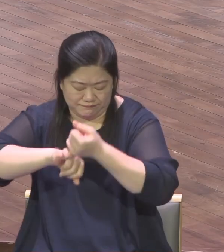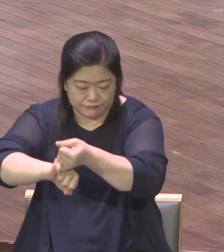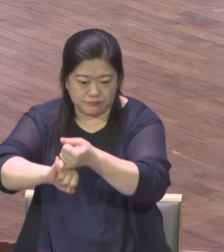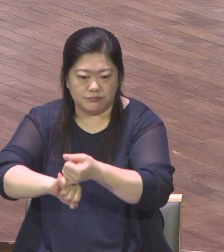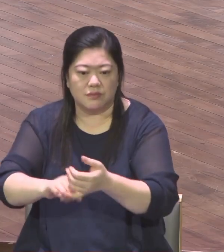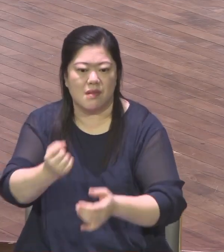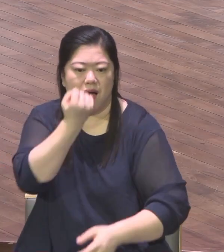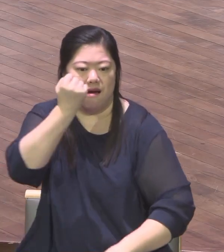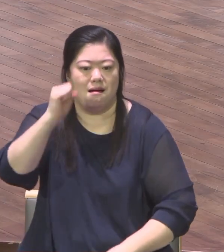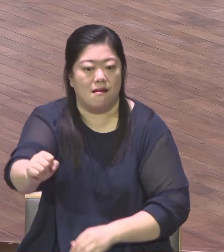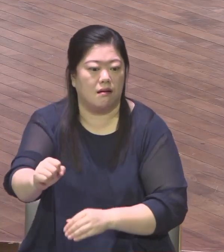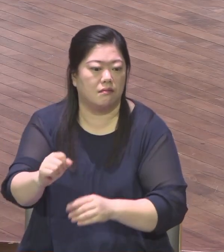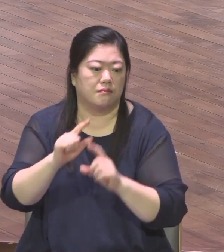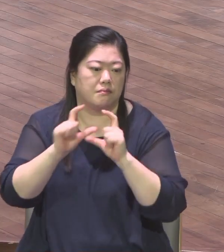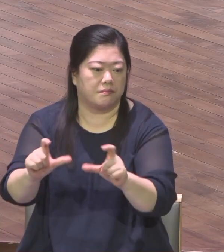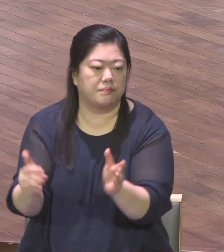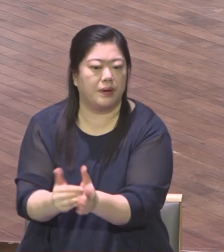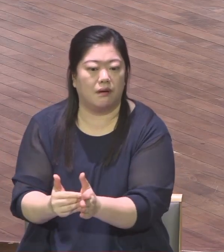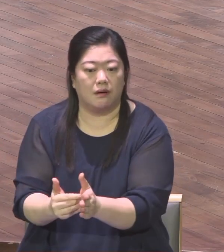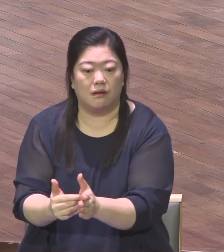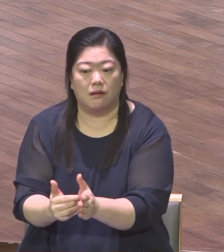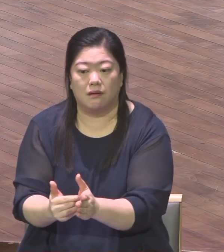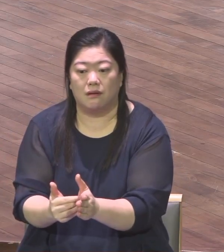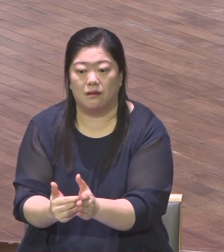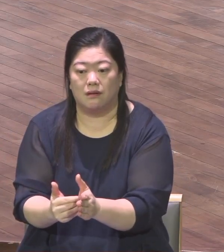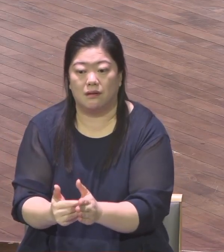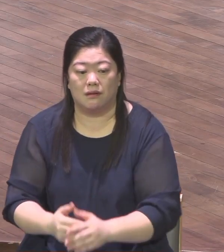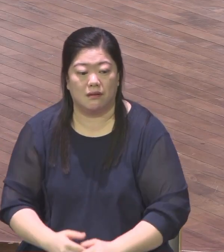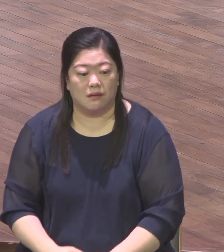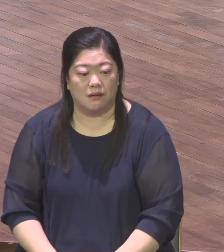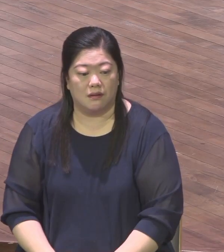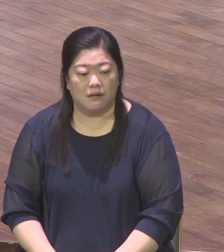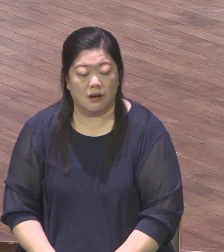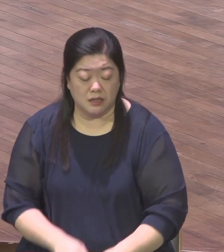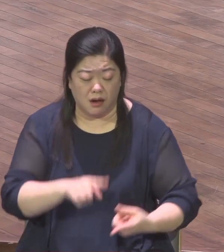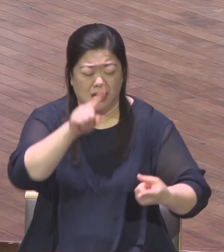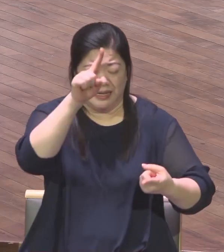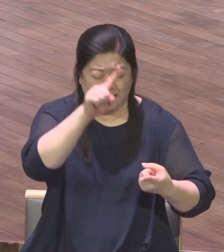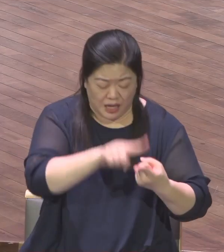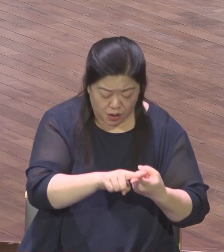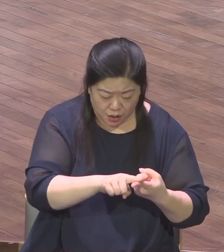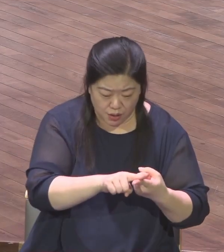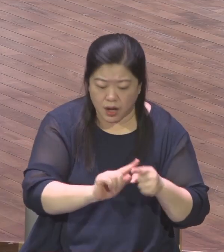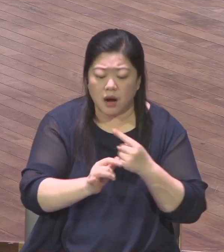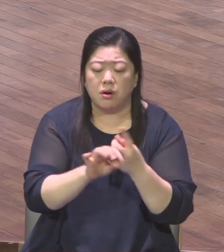하나님이 예레미야를 통해서 유다 백성들에게 하신 말씀이에요.